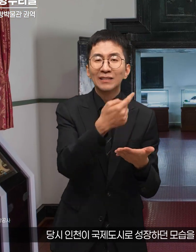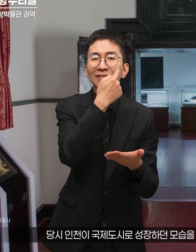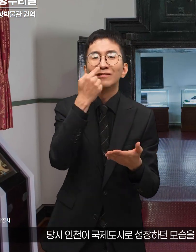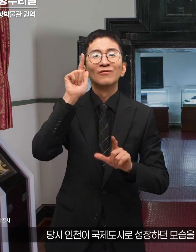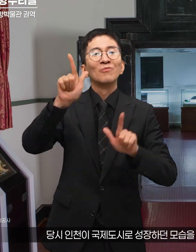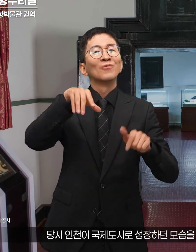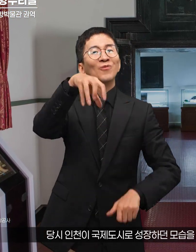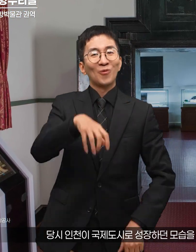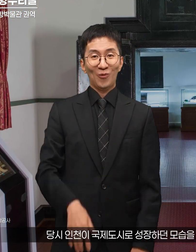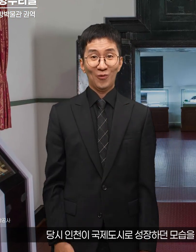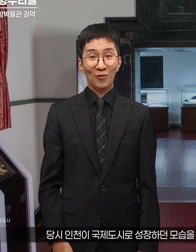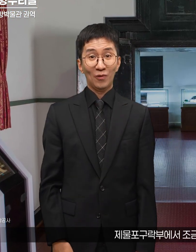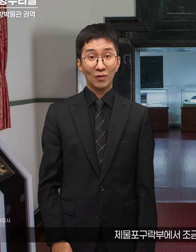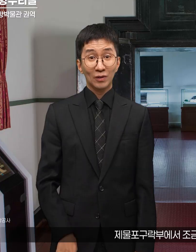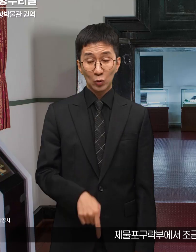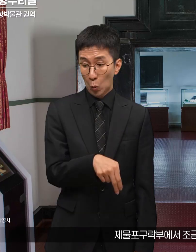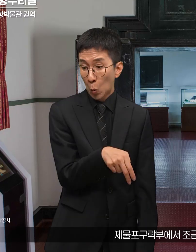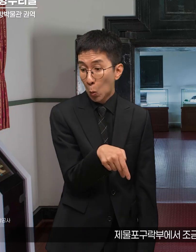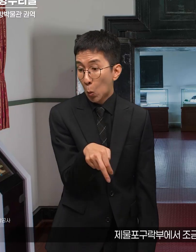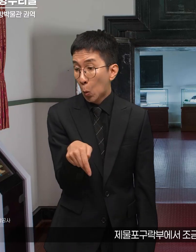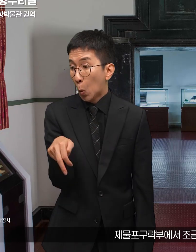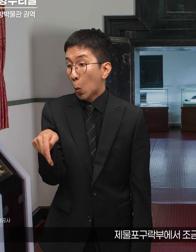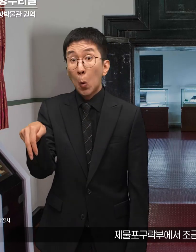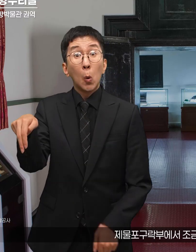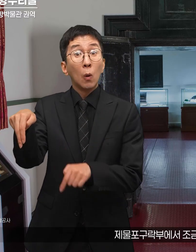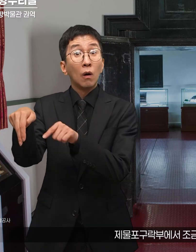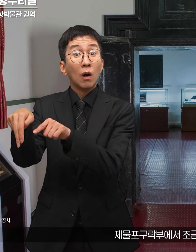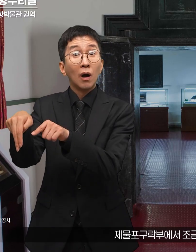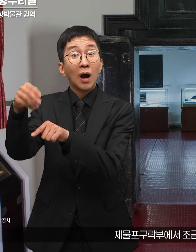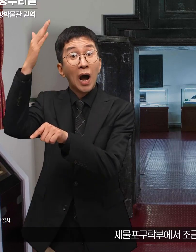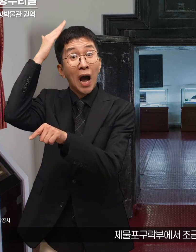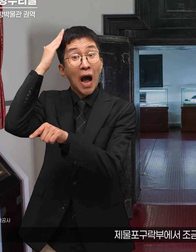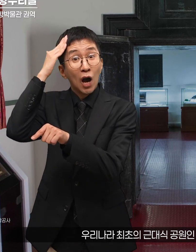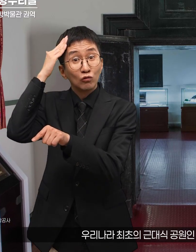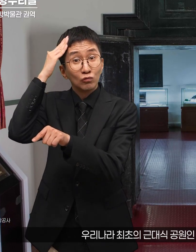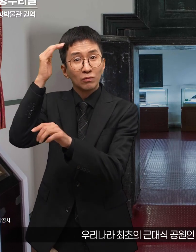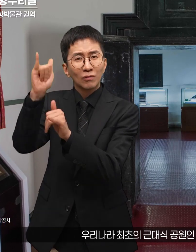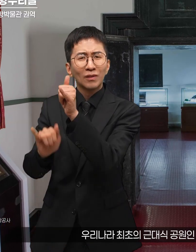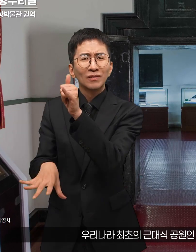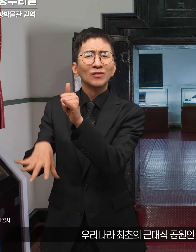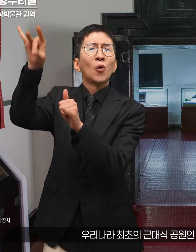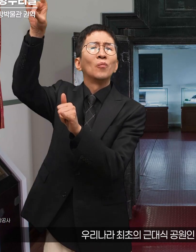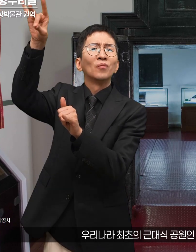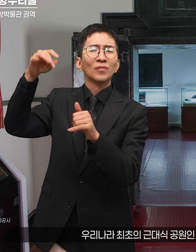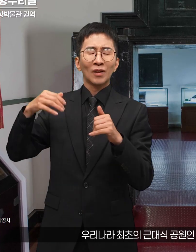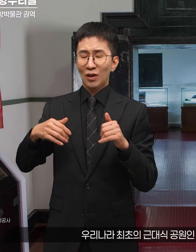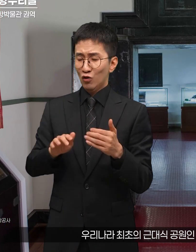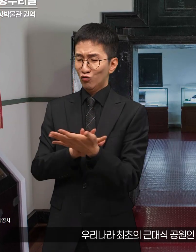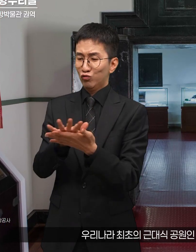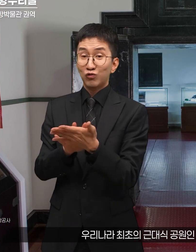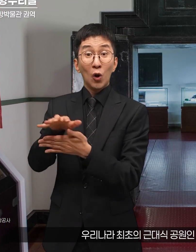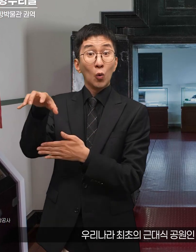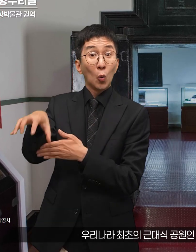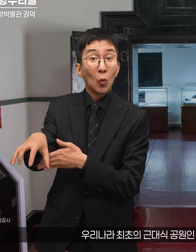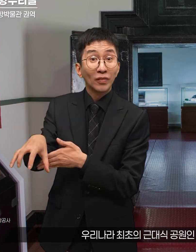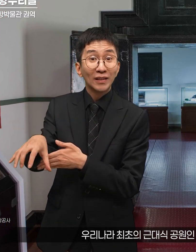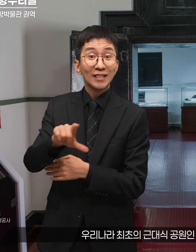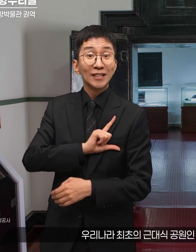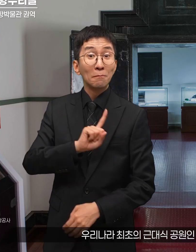공간이지요. 제물포 구락부에서 조금만 올라가면 우리나라 최초의 근대식 공원인 각국공원이